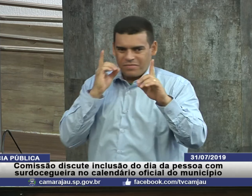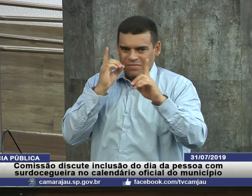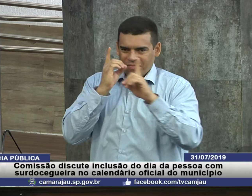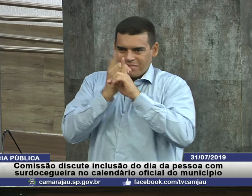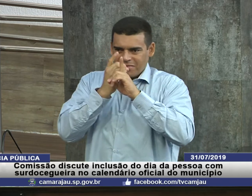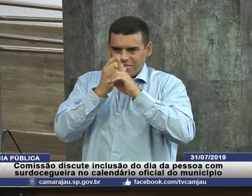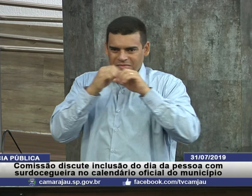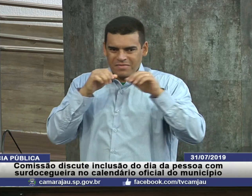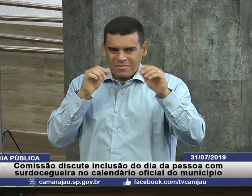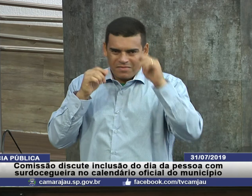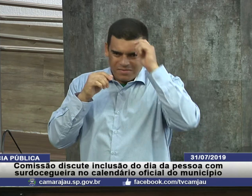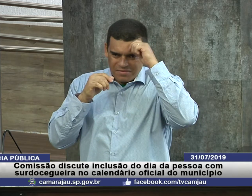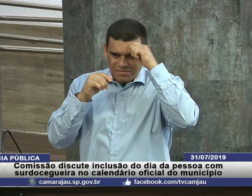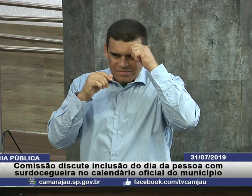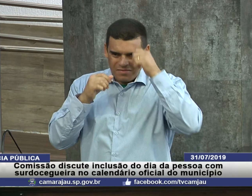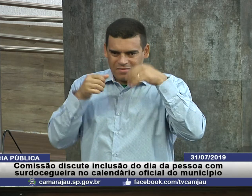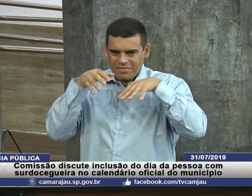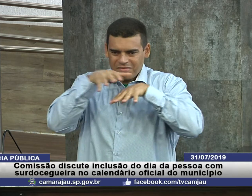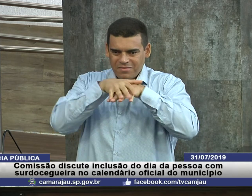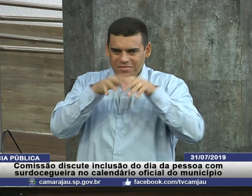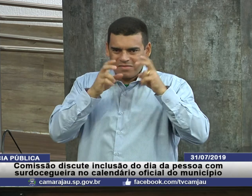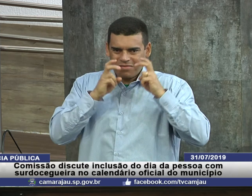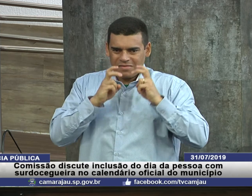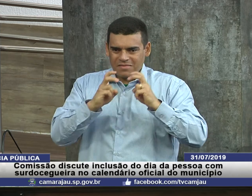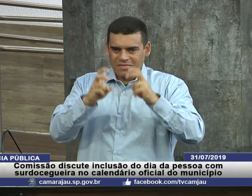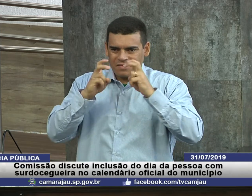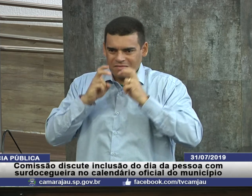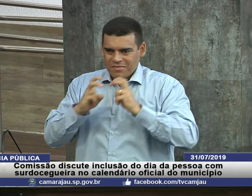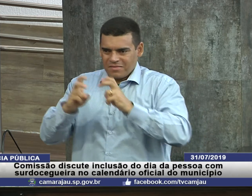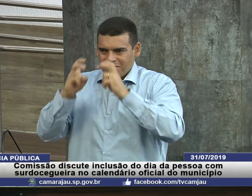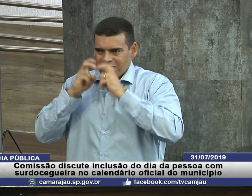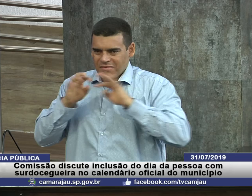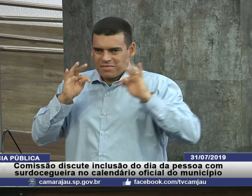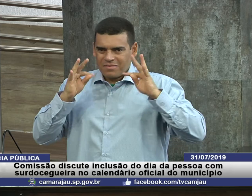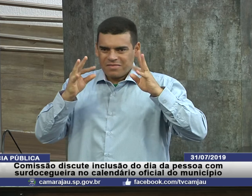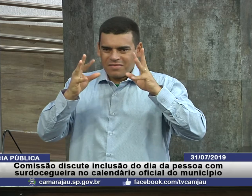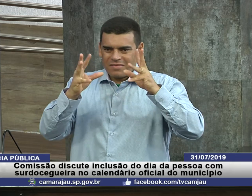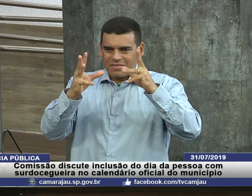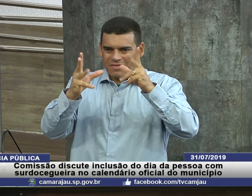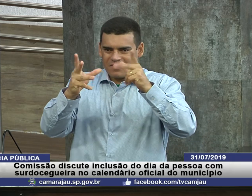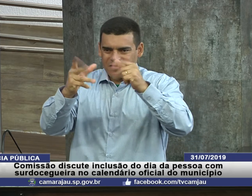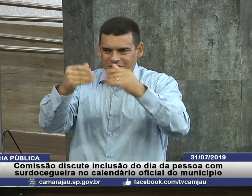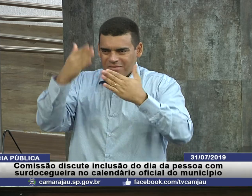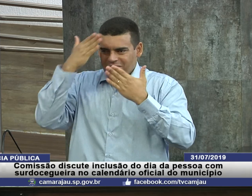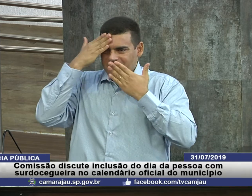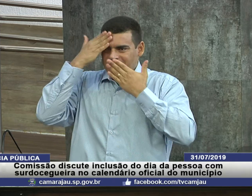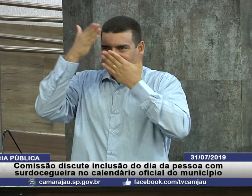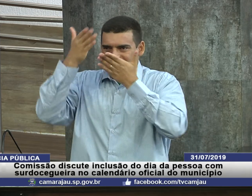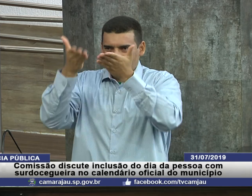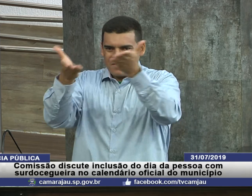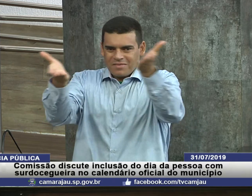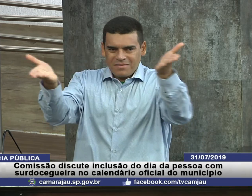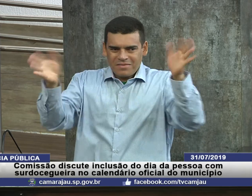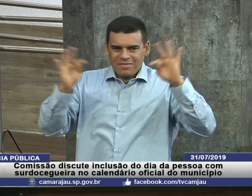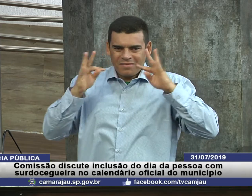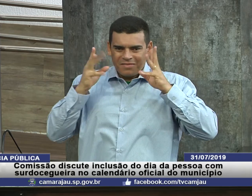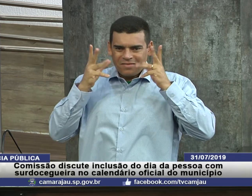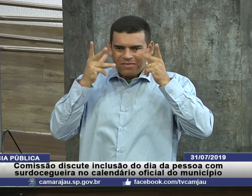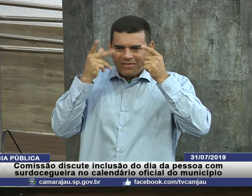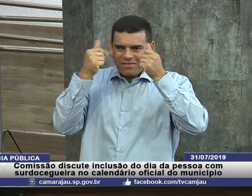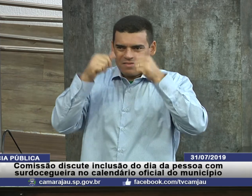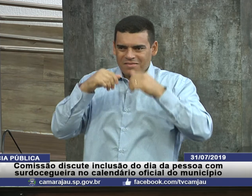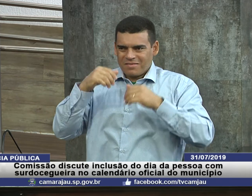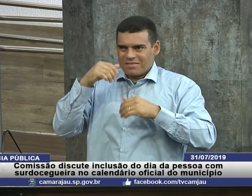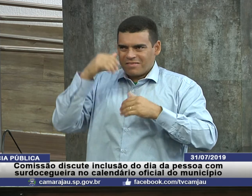Foi quando a gente se conheceu, por exemplo, num desses cursos formativos. Num desses cursos formativos em São Paulo,